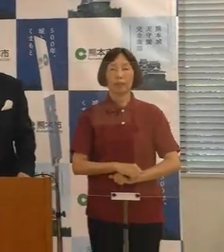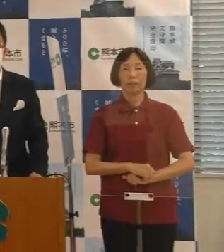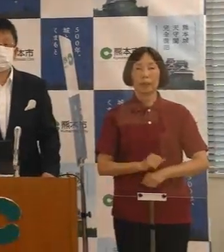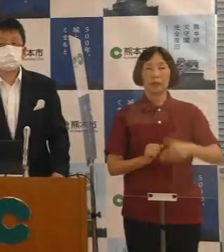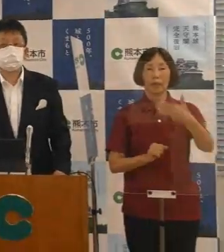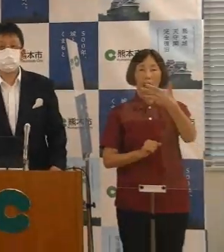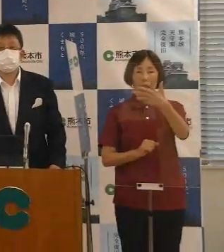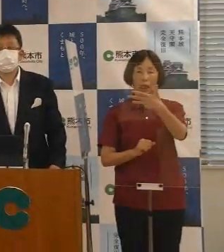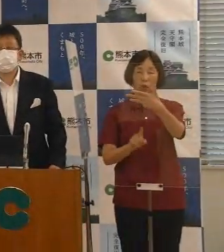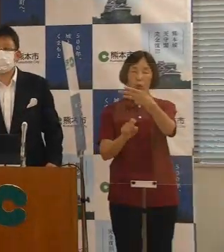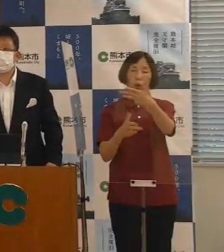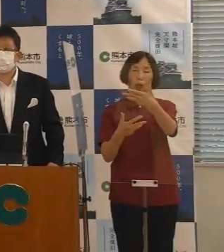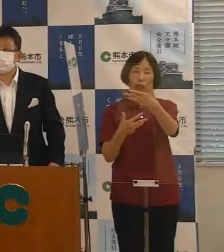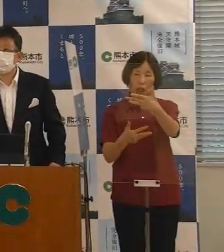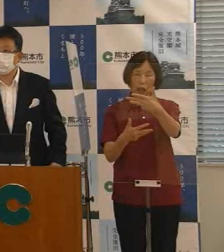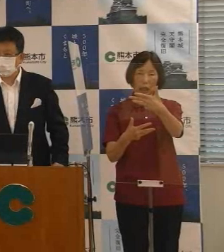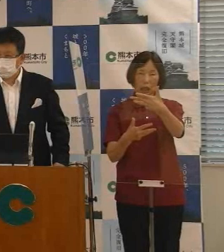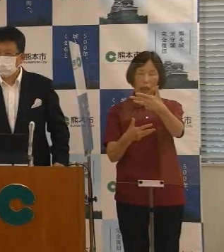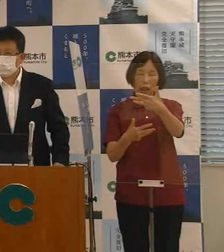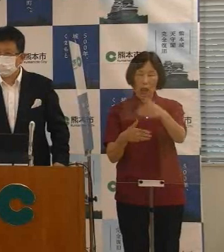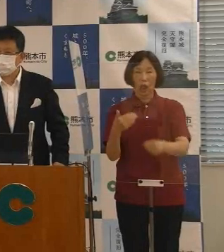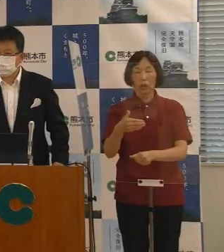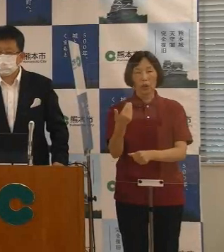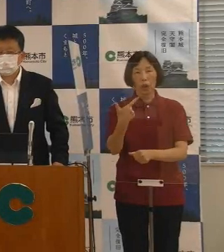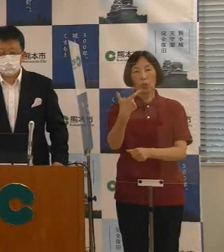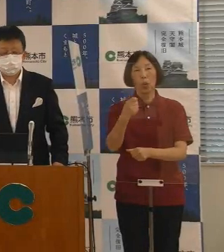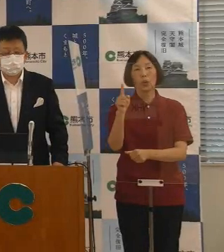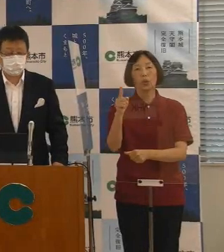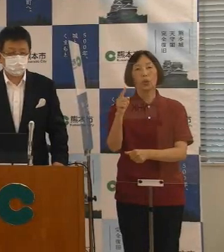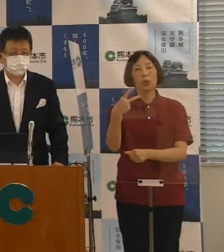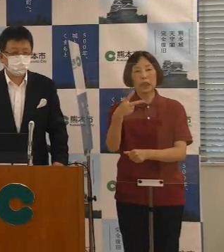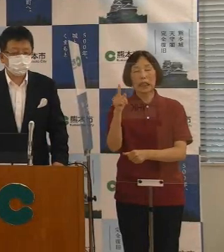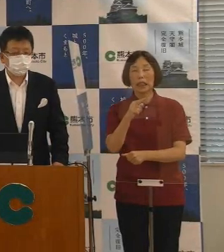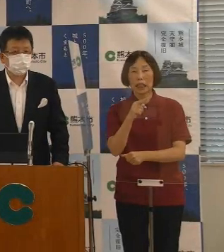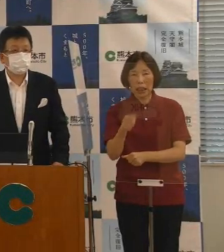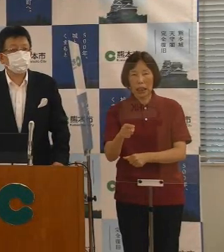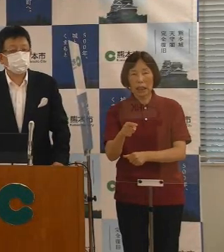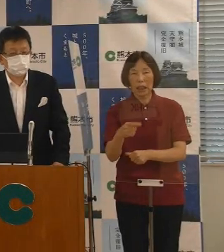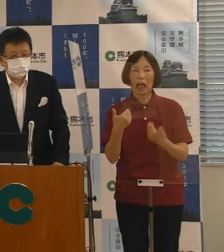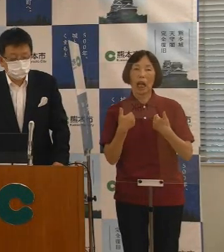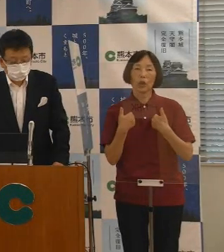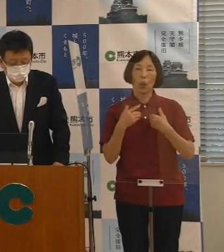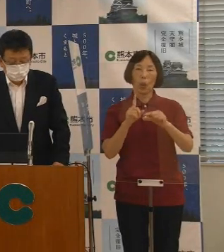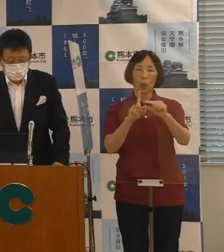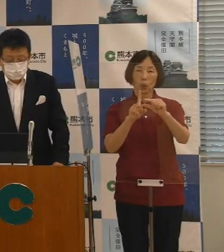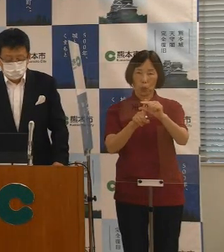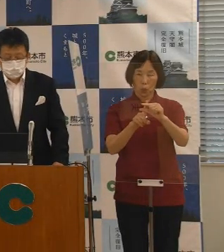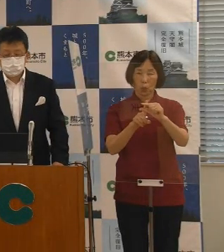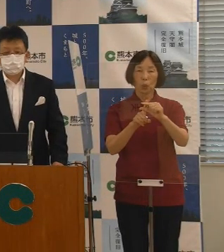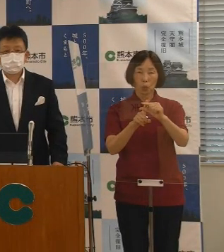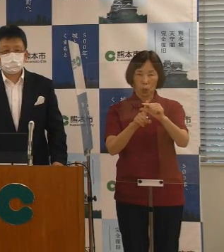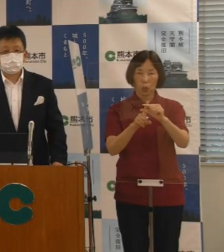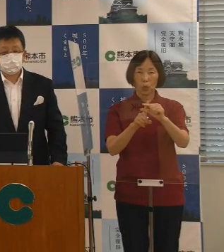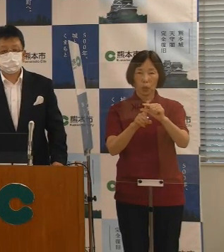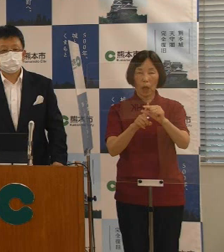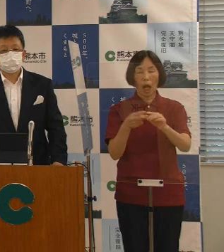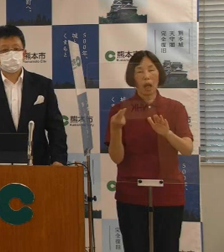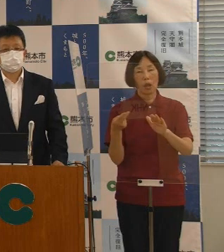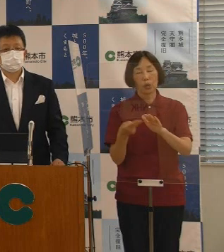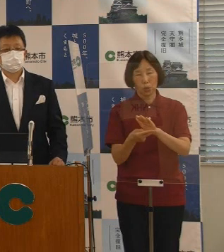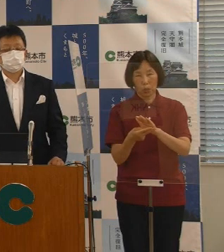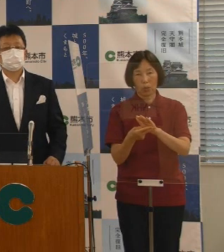8月18日現在で962人の方がですね、今療養されているわけでありますが、入院